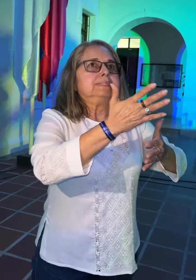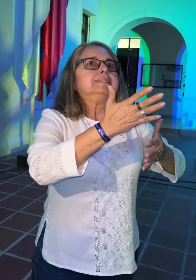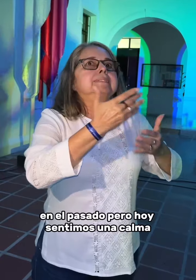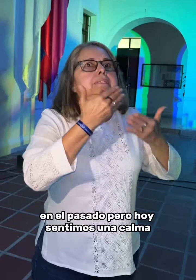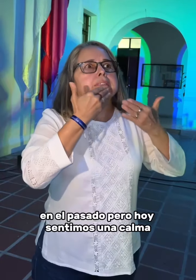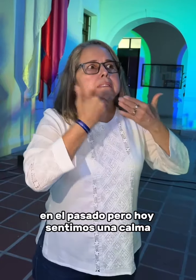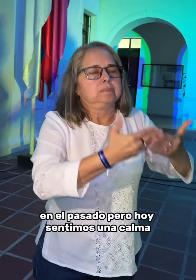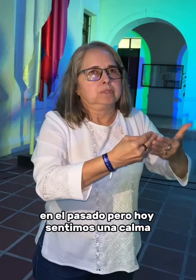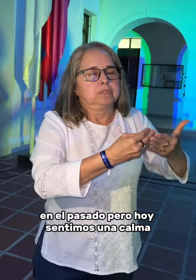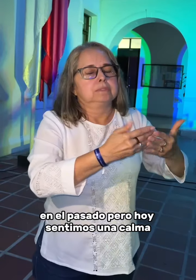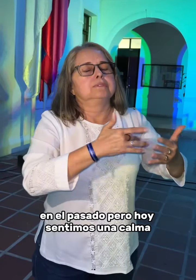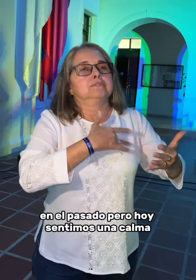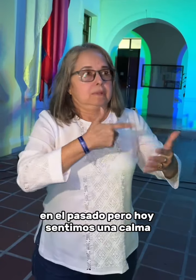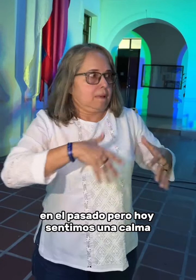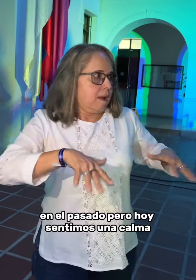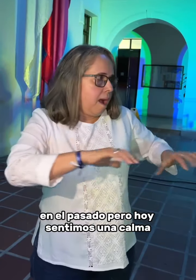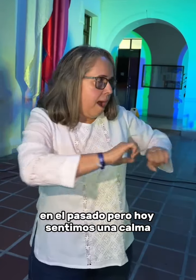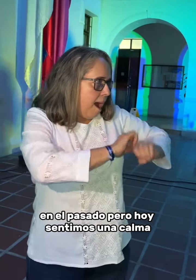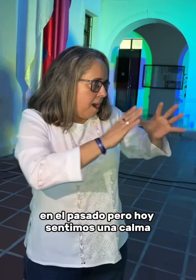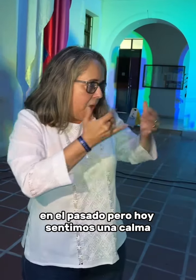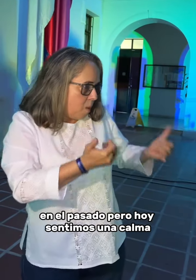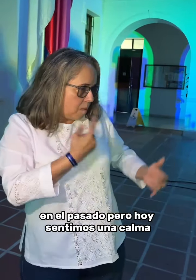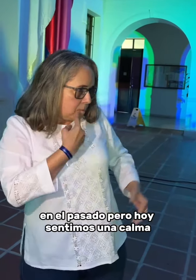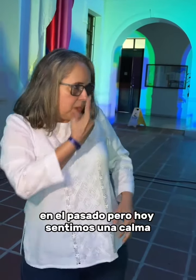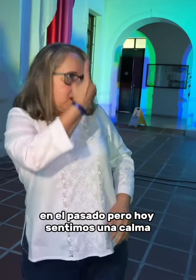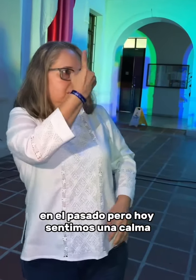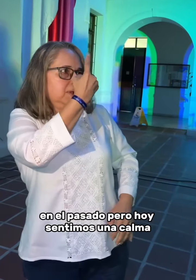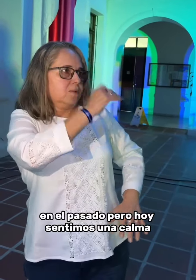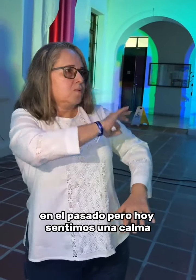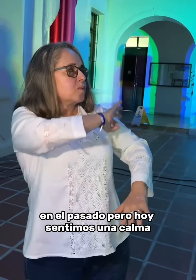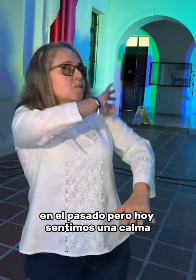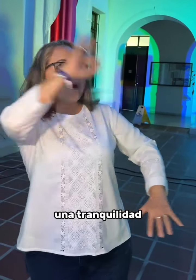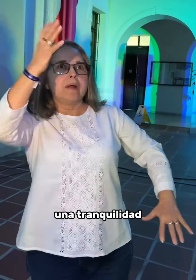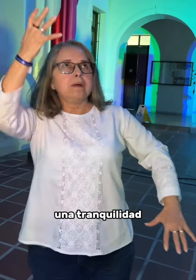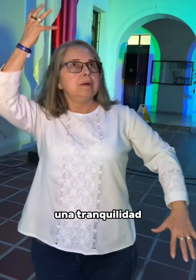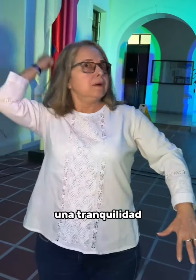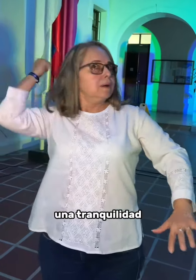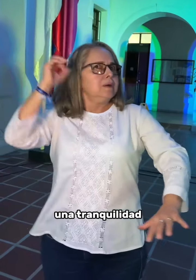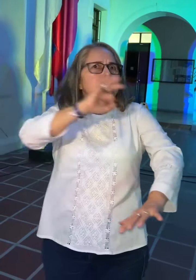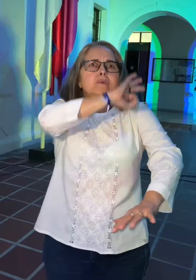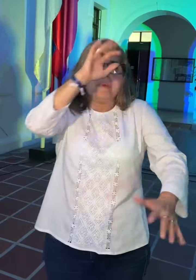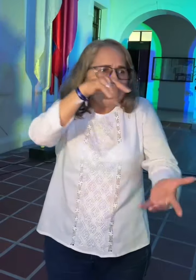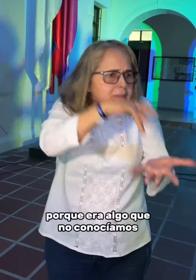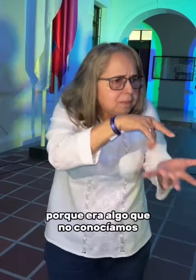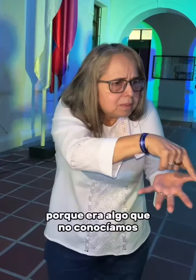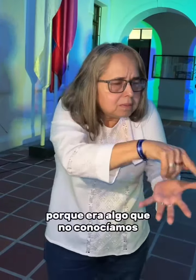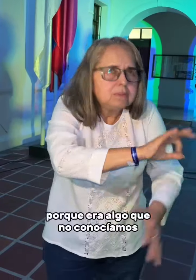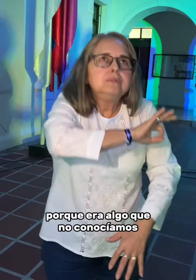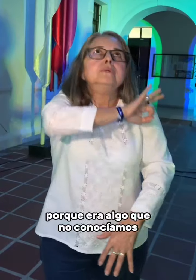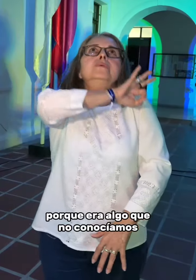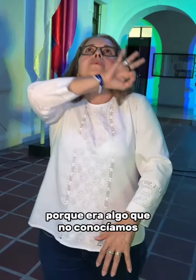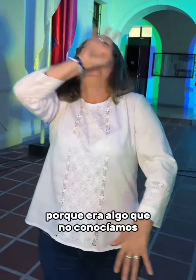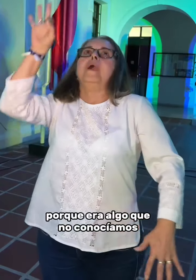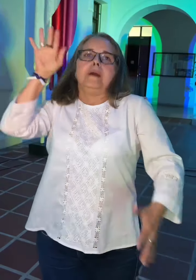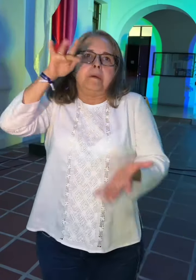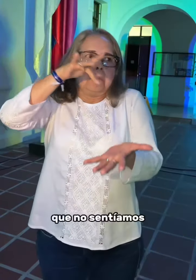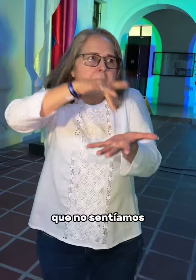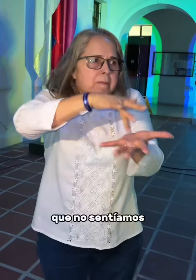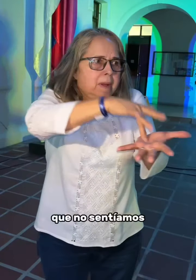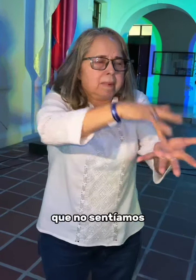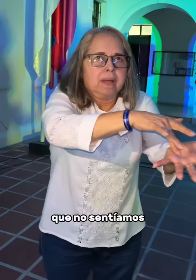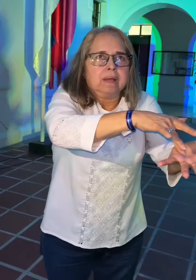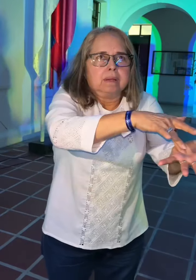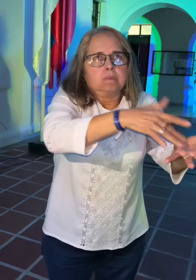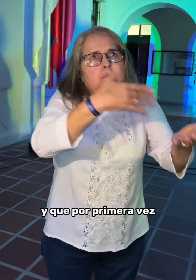vientos en el pasado, pero hoy sentimos una calma, una tranquilidad, porque era algo que no conocíamos,